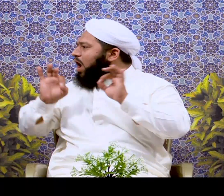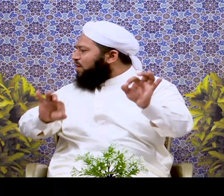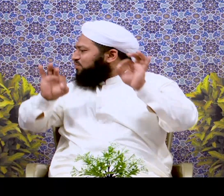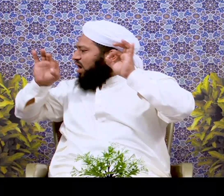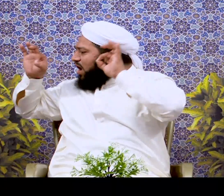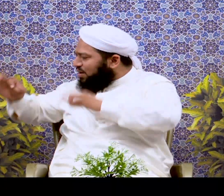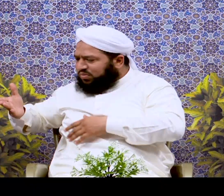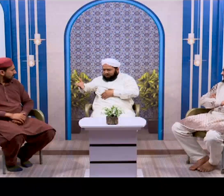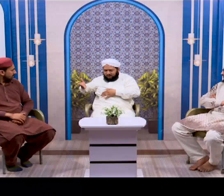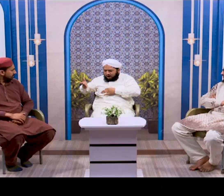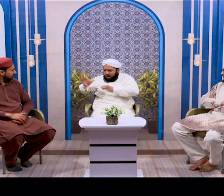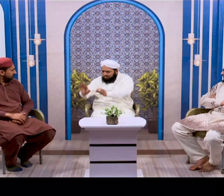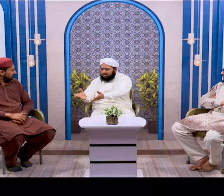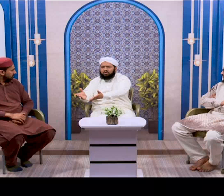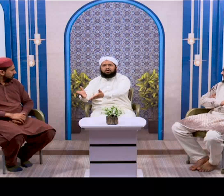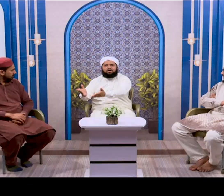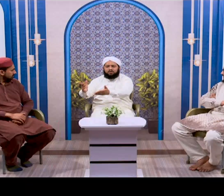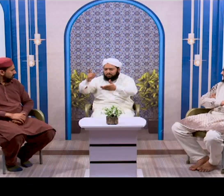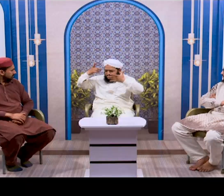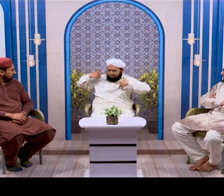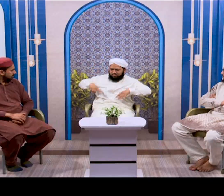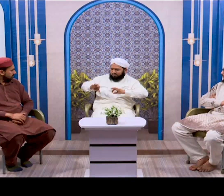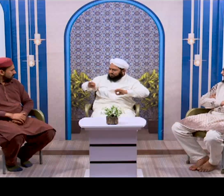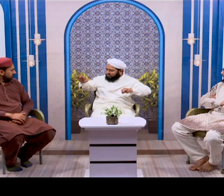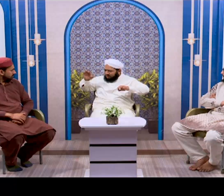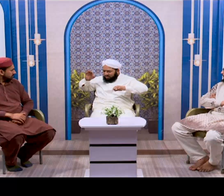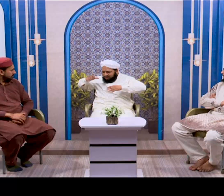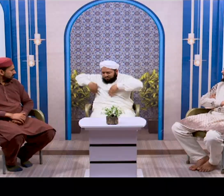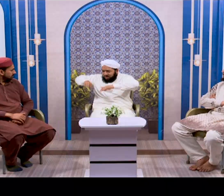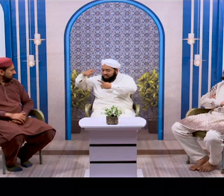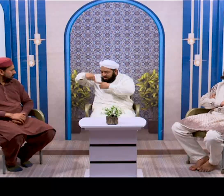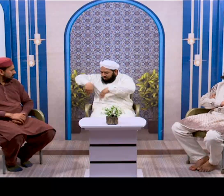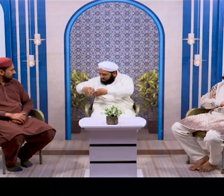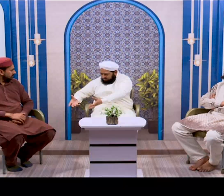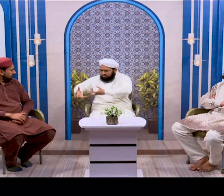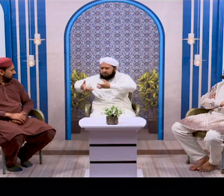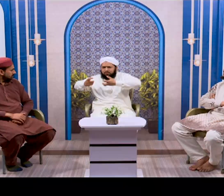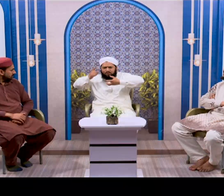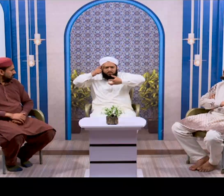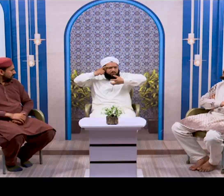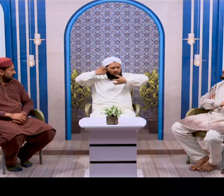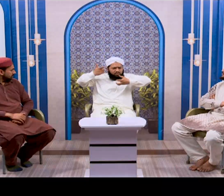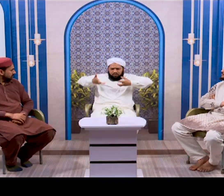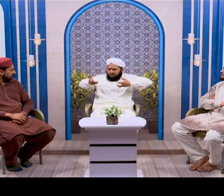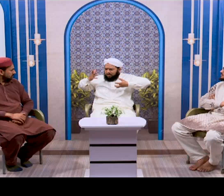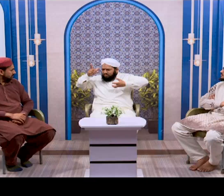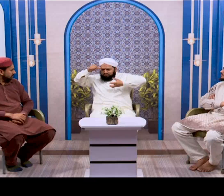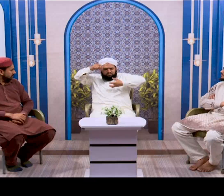غوطہ لگایا تھا۔ کپڑے بھی وہیں رکھے ہیں، صوفیاء کرام کے مصلی بھی موجود ہیں۔ پھر بہت تعجب ہوا کہ آخر یہ ماجرا کیا